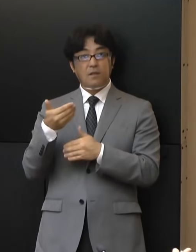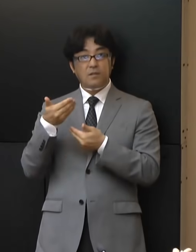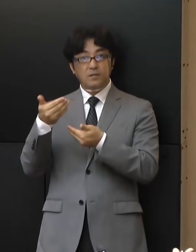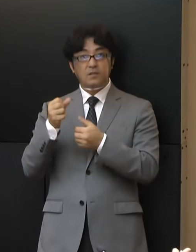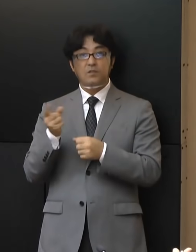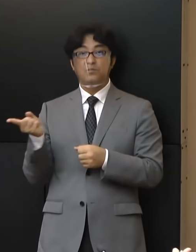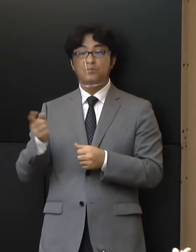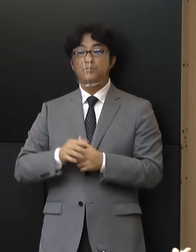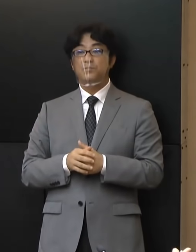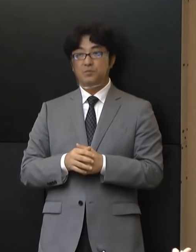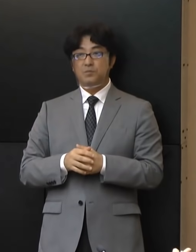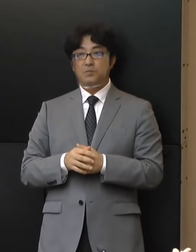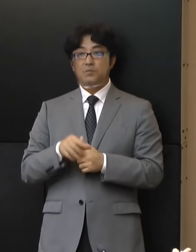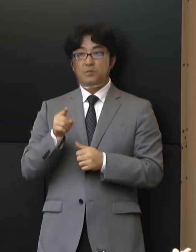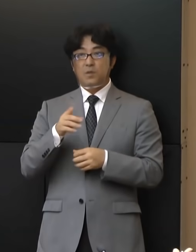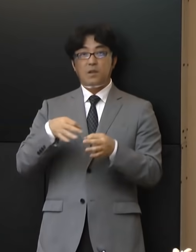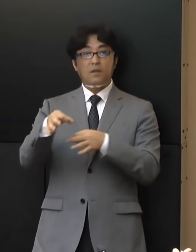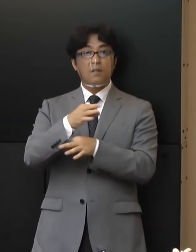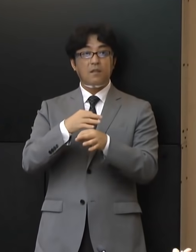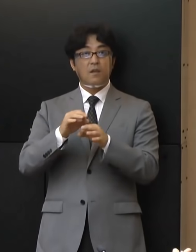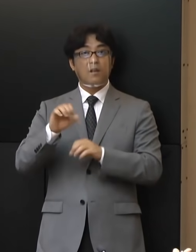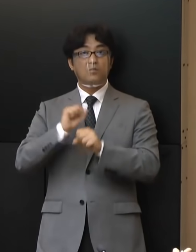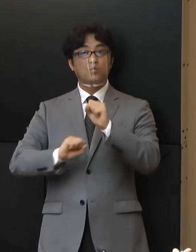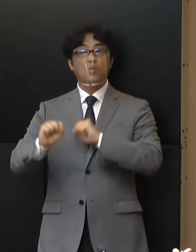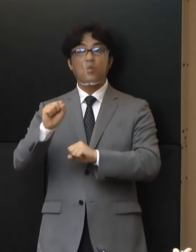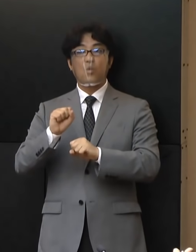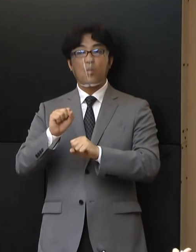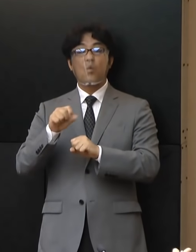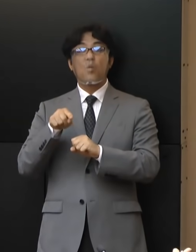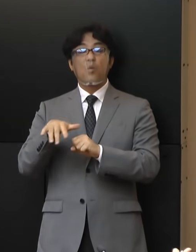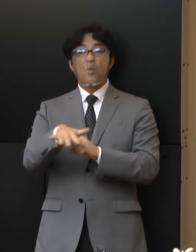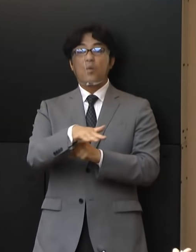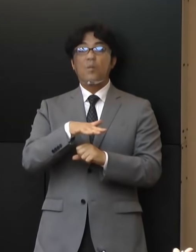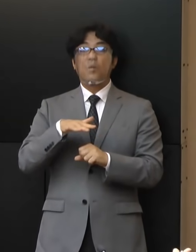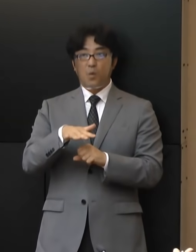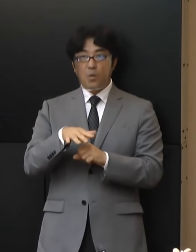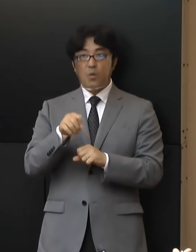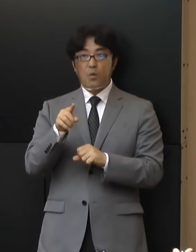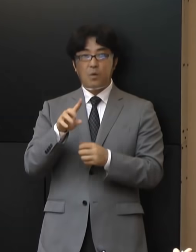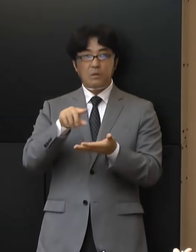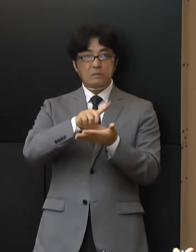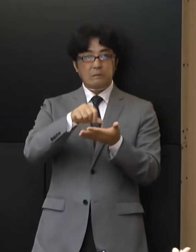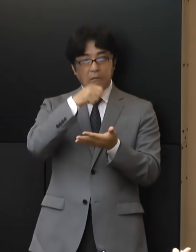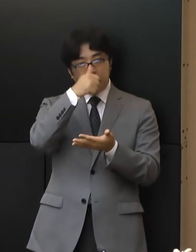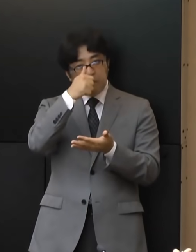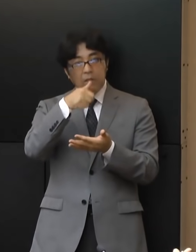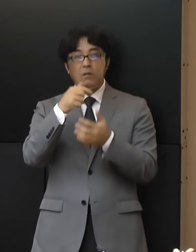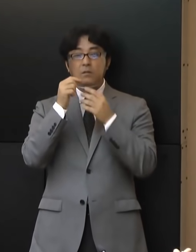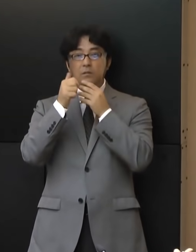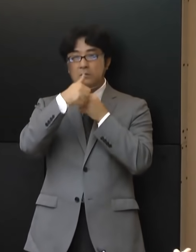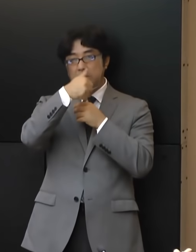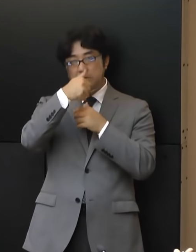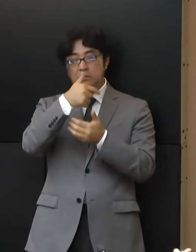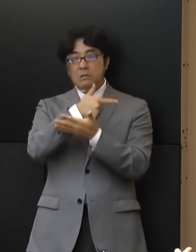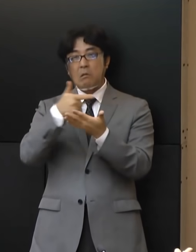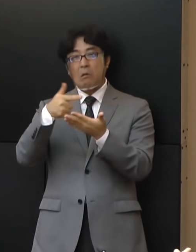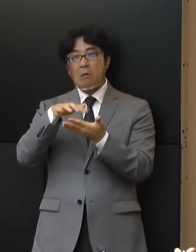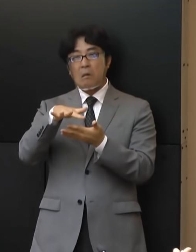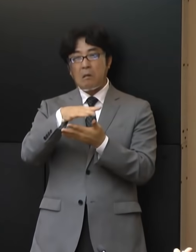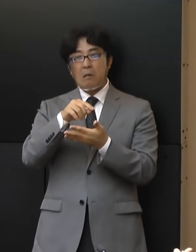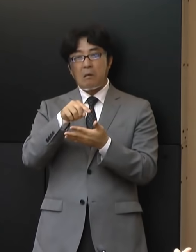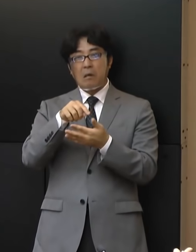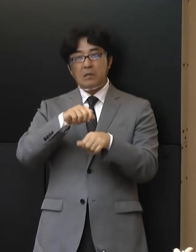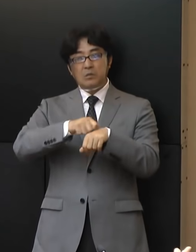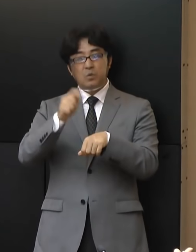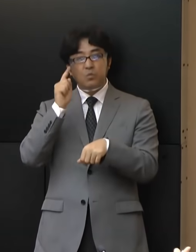知事ですね、今経済活動の部分でかなり、治安がですねちょっと厳しいんじゃないかな。例え